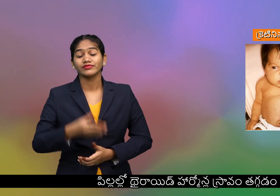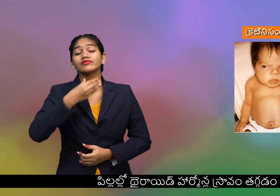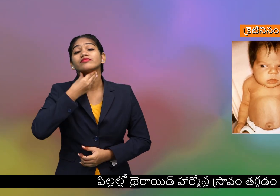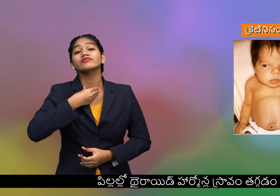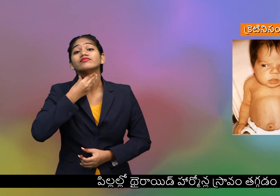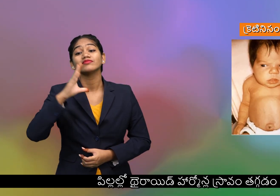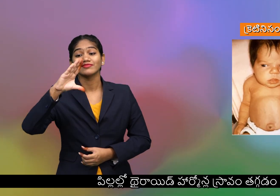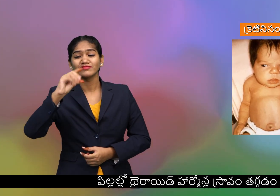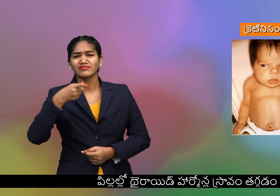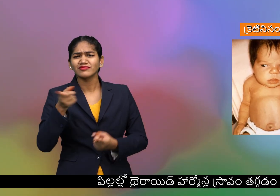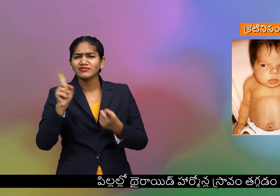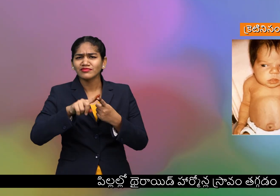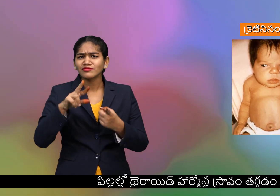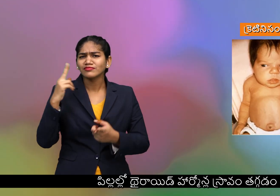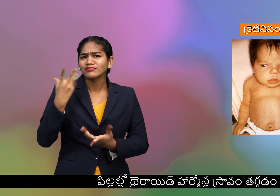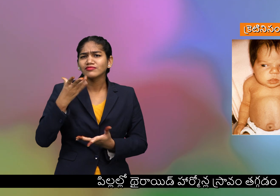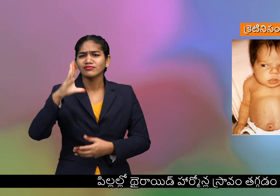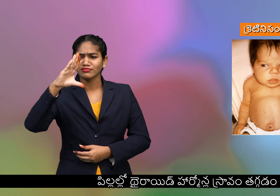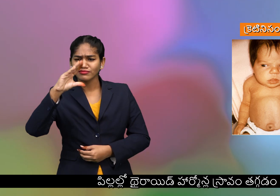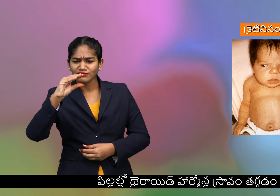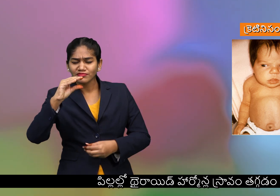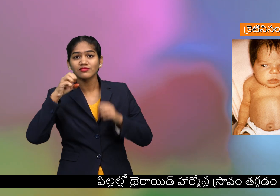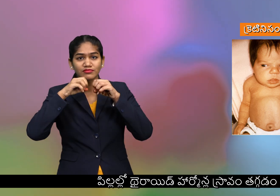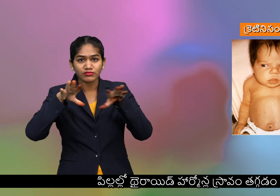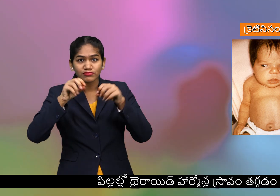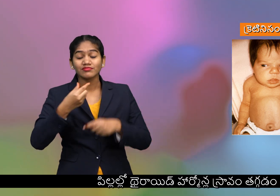పిల్లల్లో థైరాయిడ్ హార్మోన్ల స్రావం తగ్గడం వల్ల